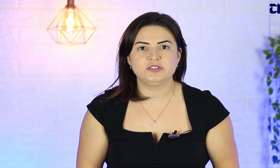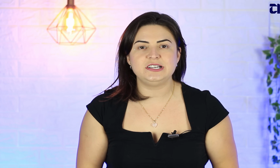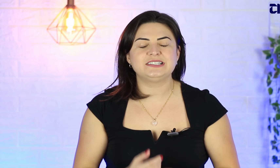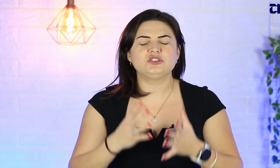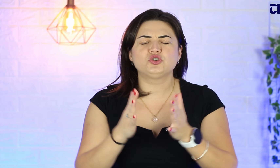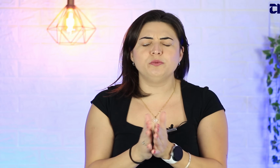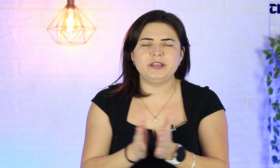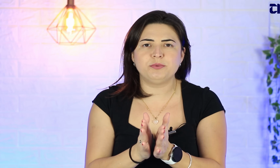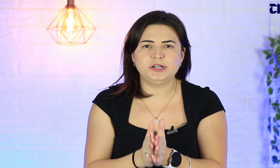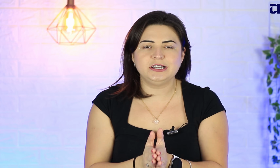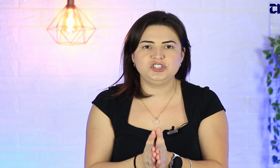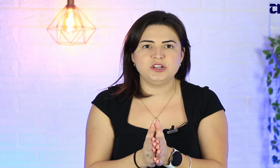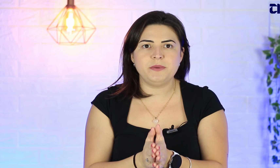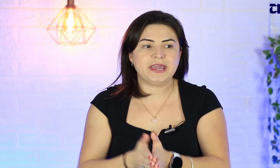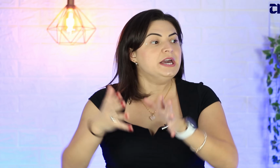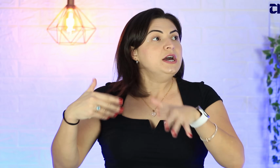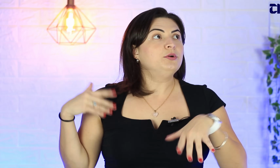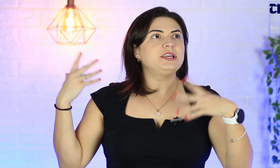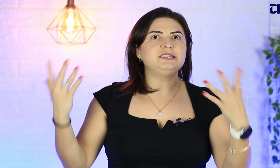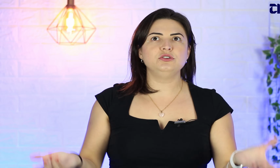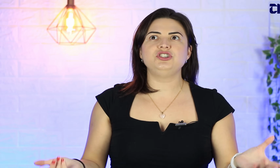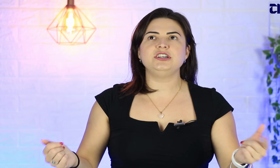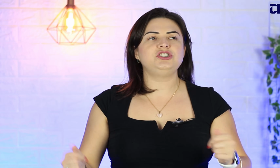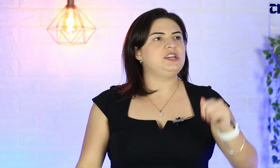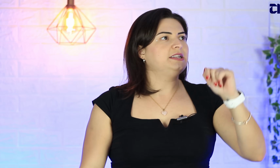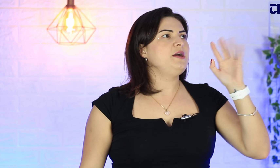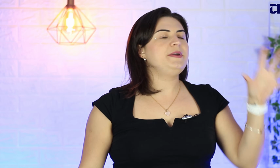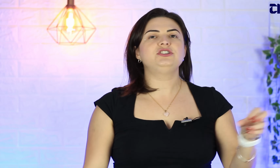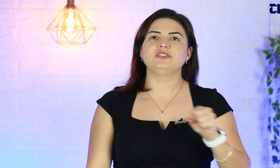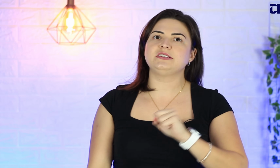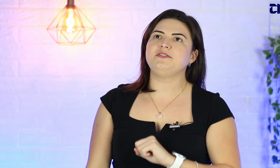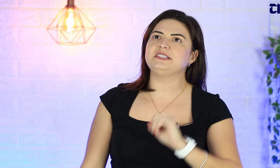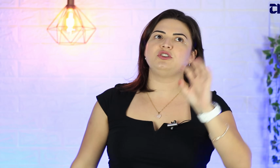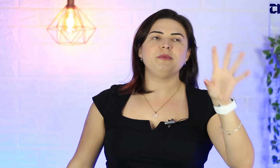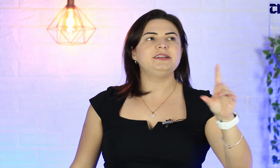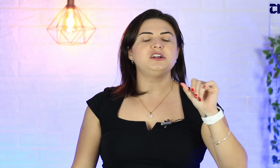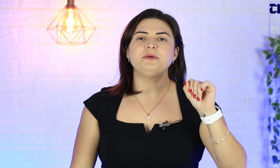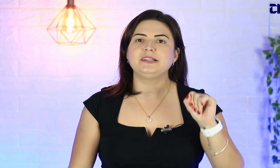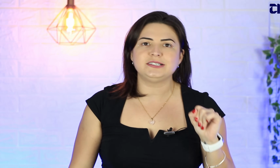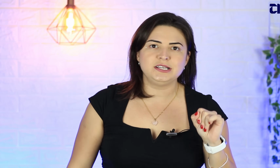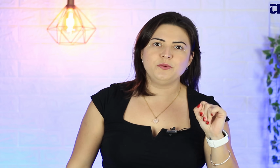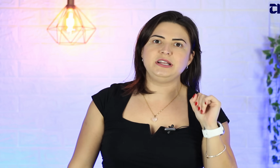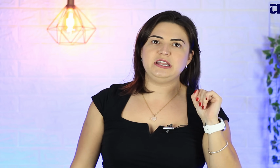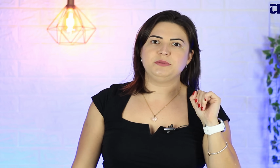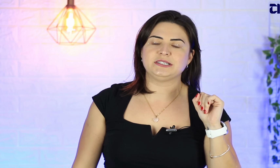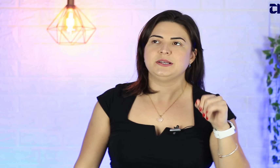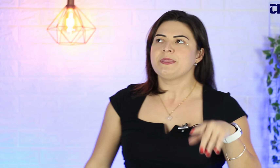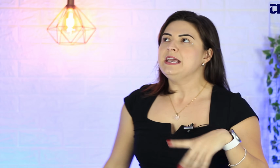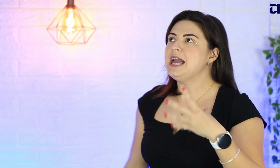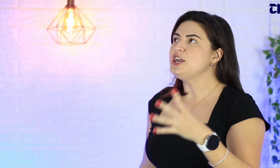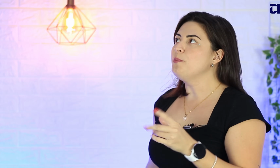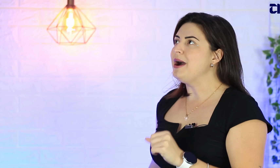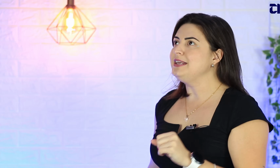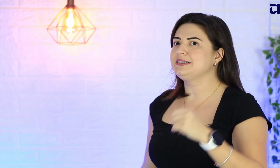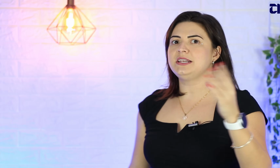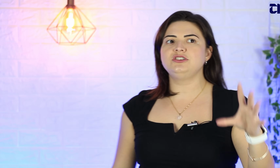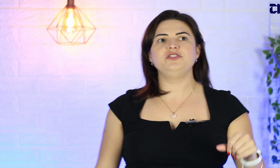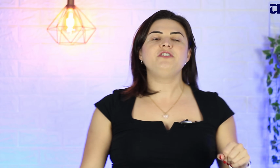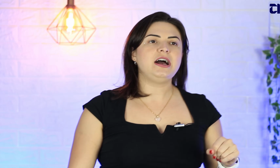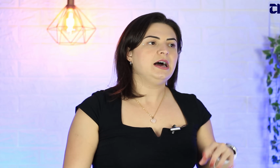vocês, que é super importante também? Porque se no dia a dia, de repente, você está fazendo uma interpretação em Libras, e aí o palestrante fala,